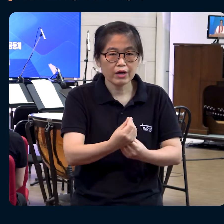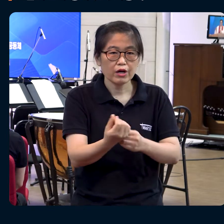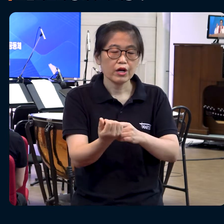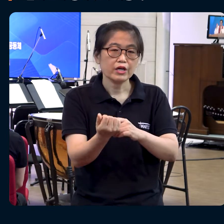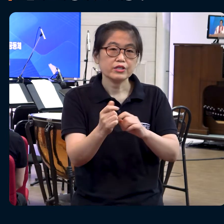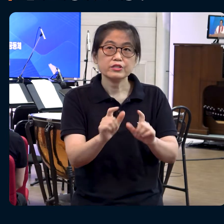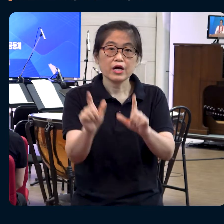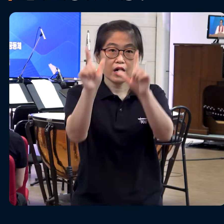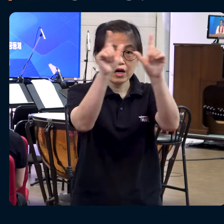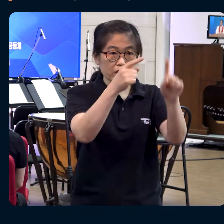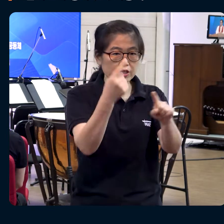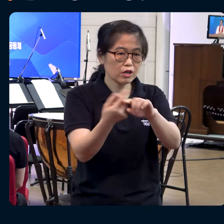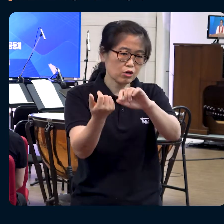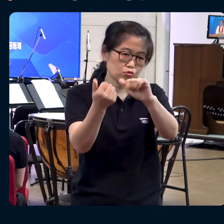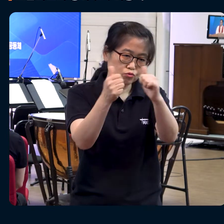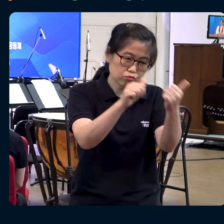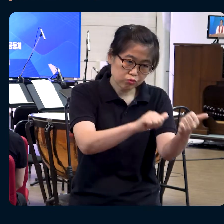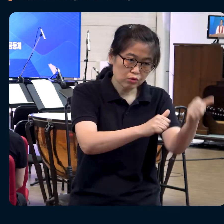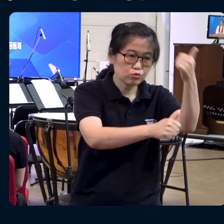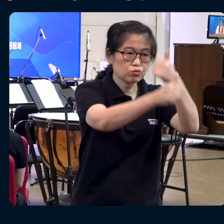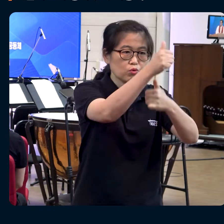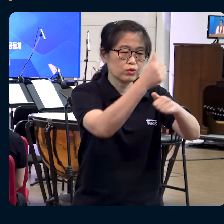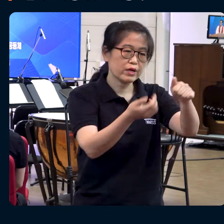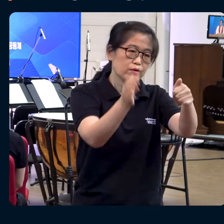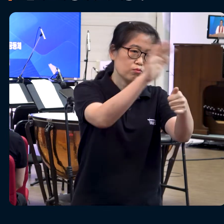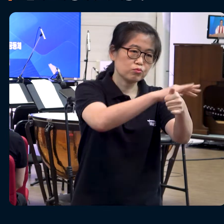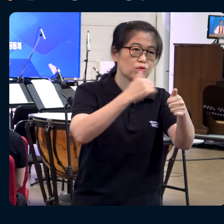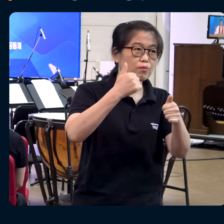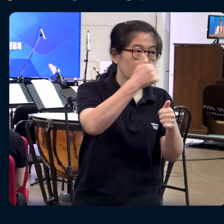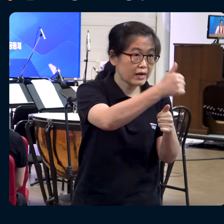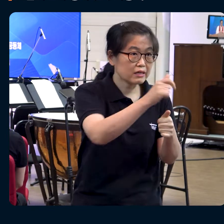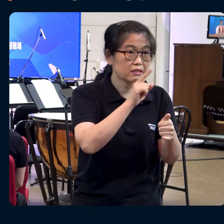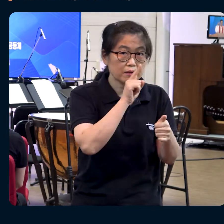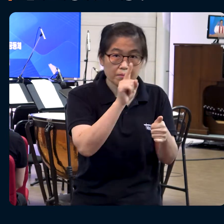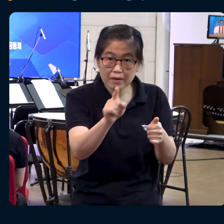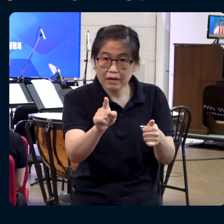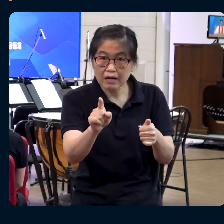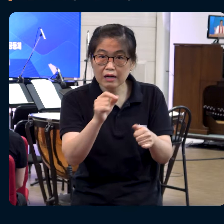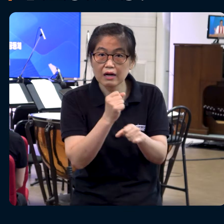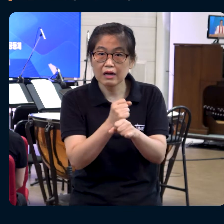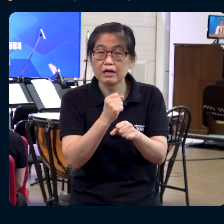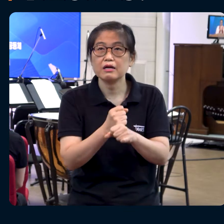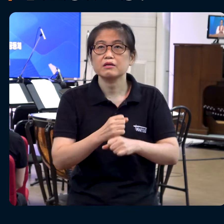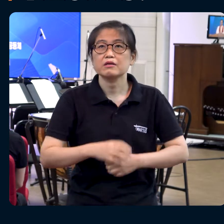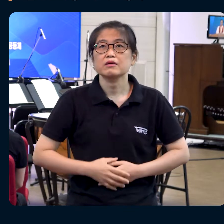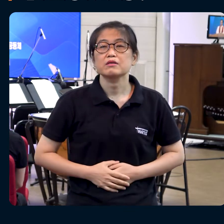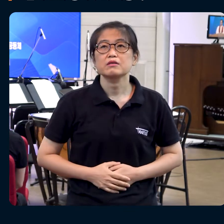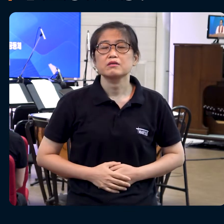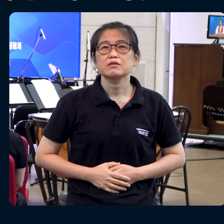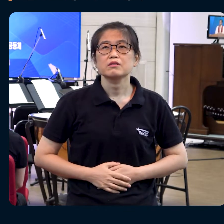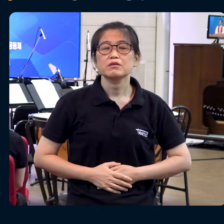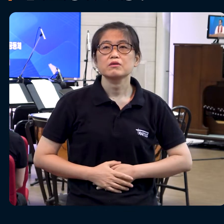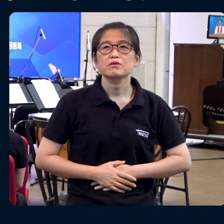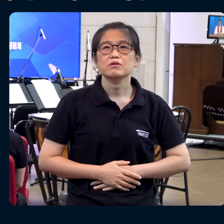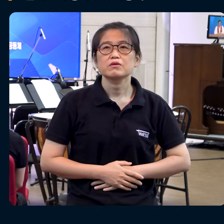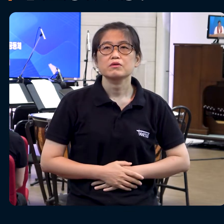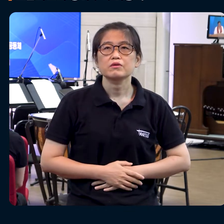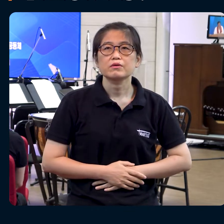여기서 죽어서 그 다음에 조상에게로 돌아가는 그런 일이 있을 것이다 하는 식으로 그렇게 말씀해 주시는 거예요.